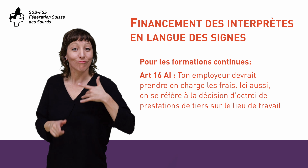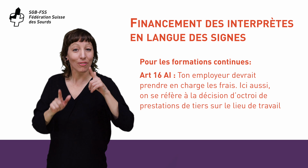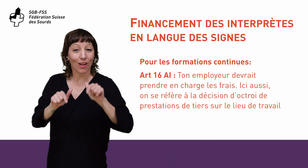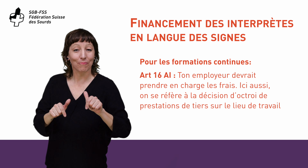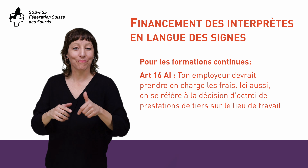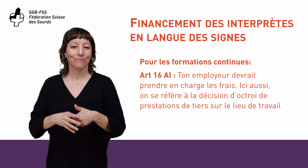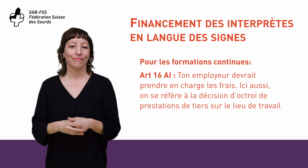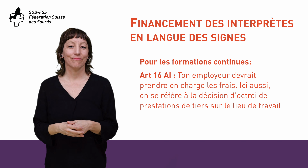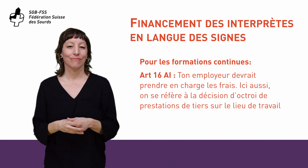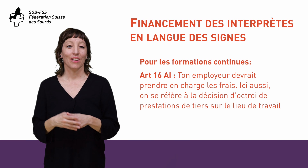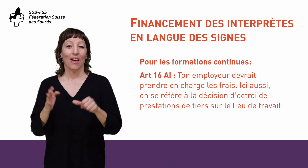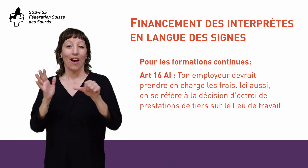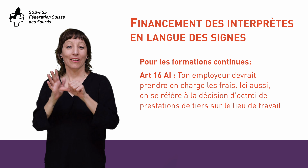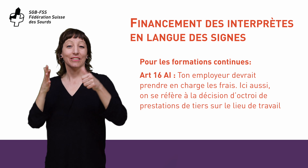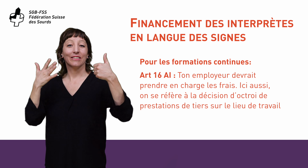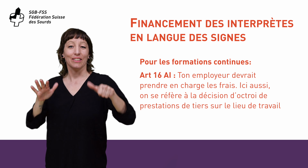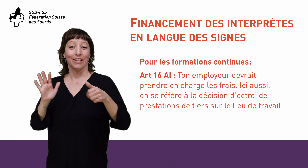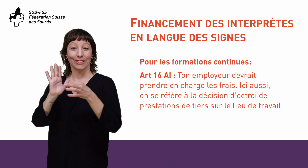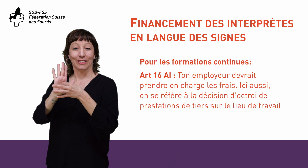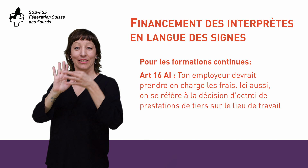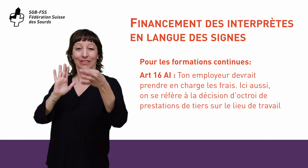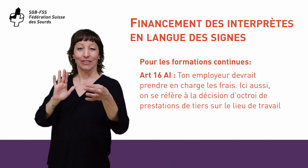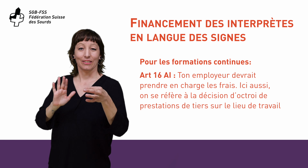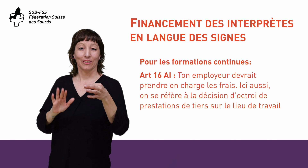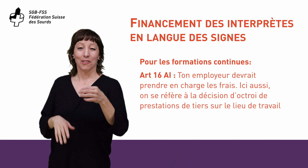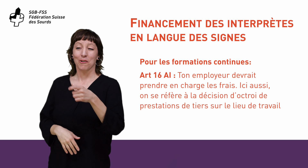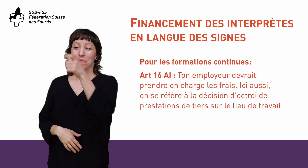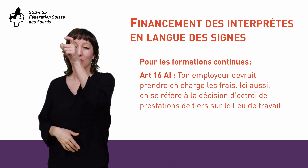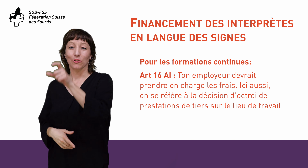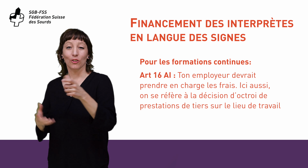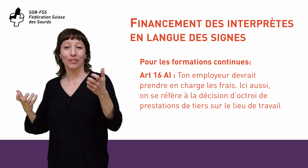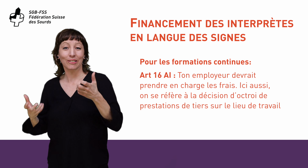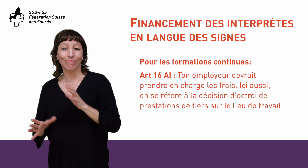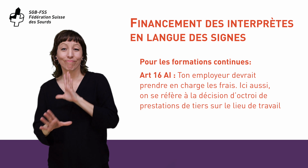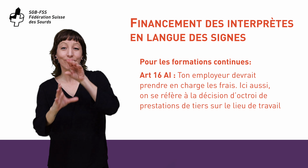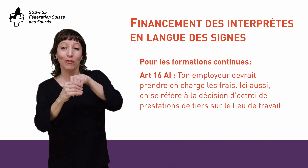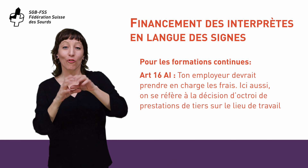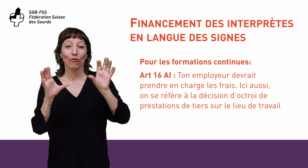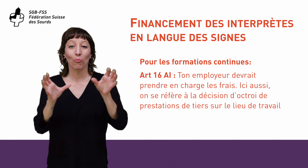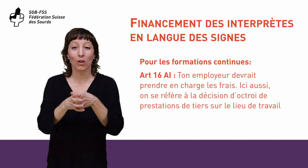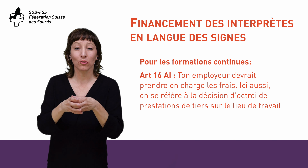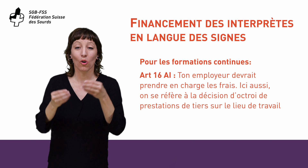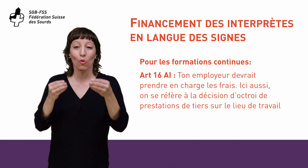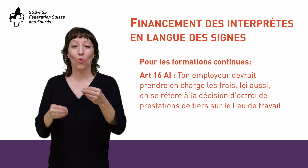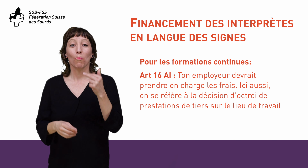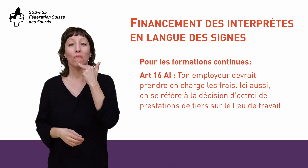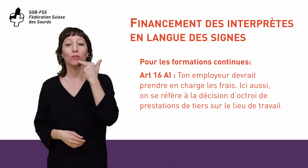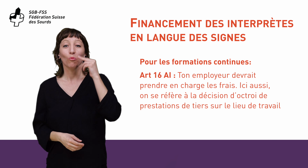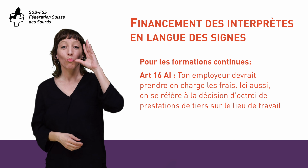t'intéressent, l'article 16 AI réglemente toute personne qui entreprend une formation